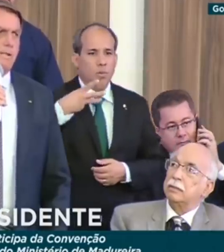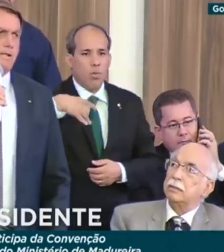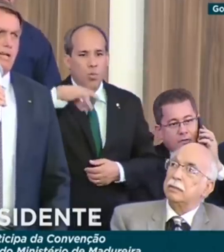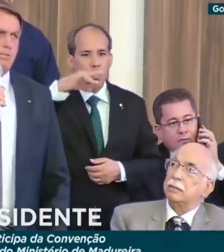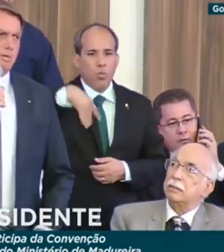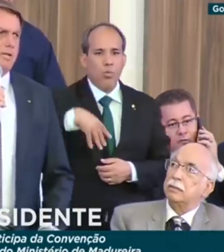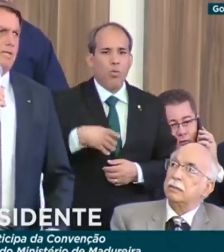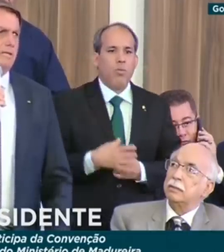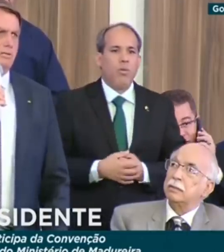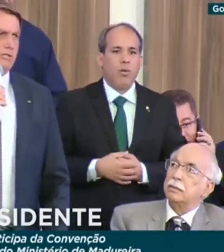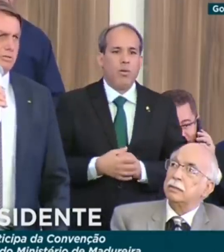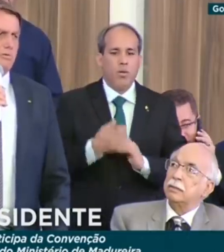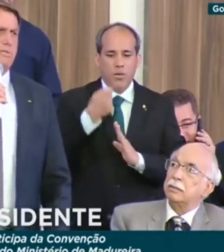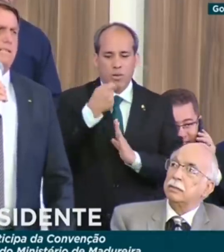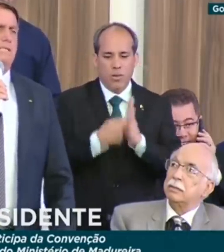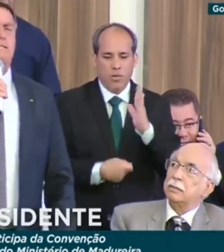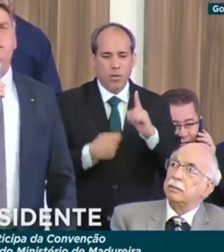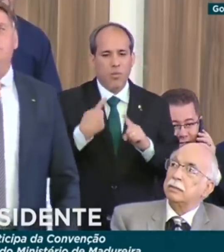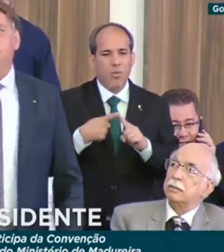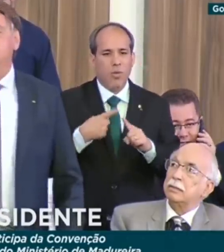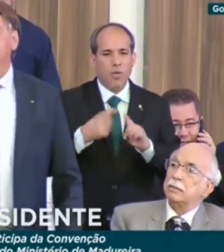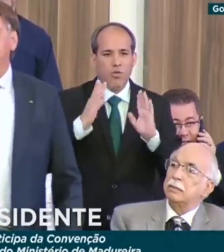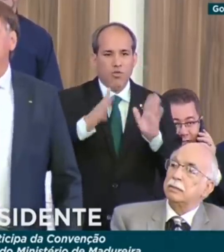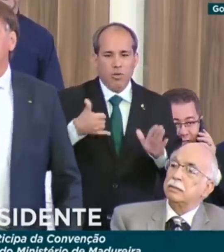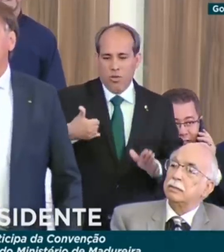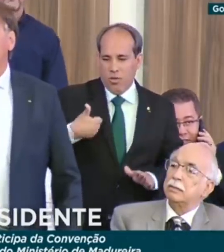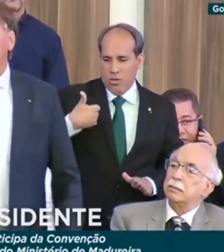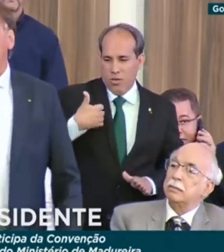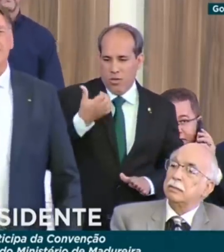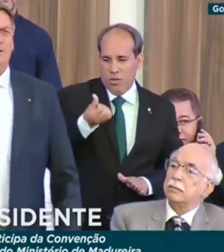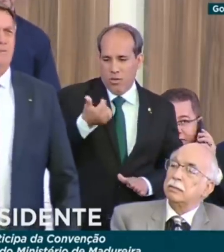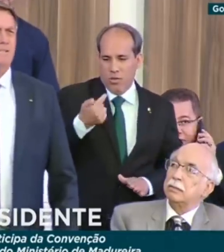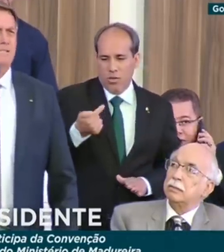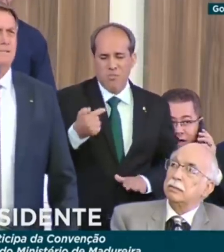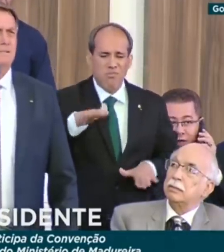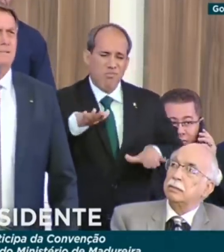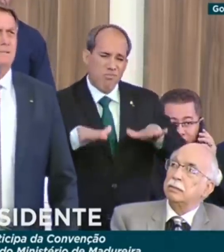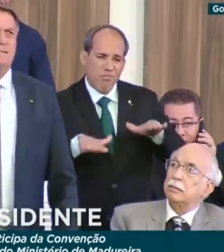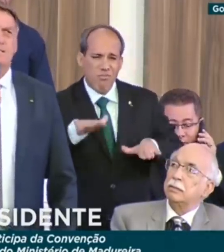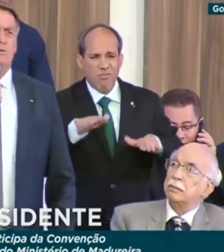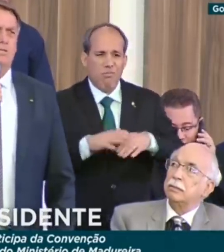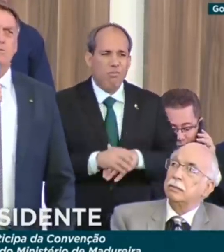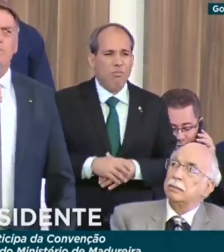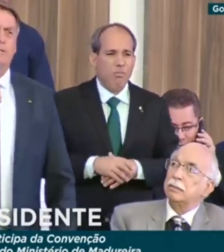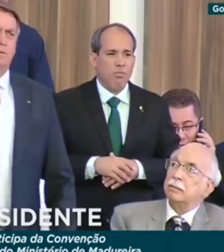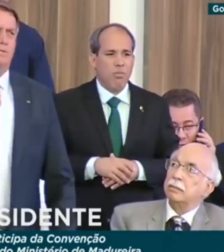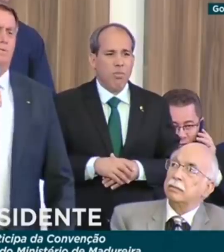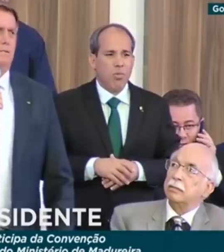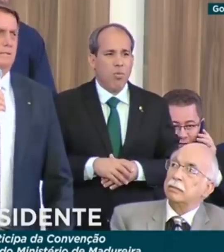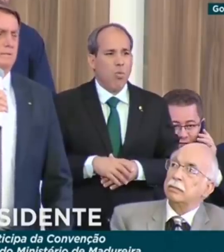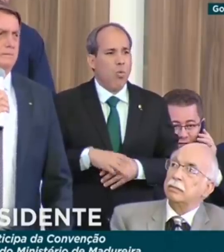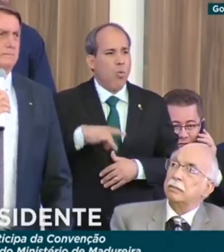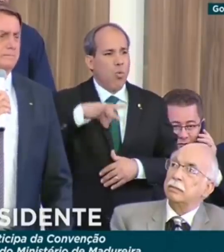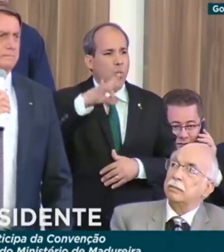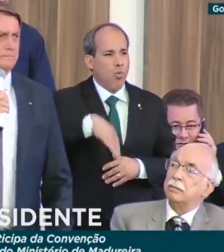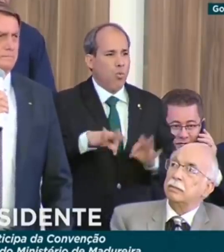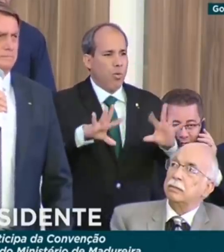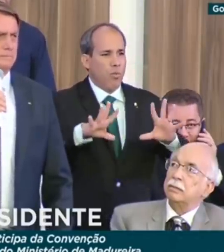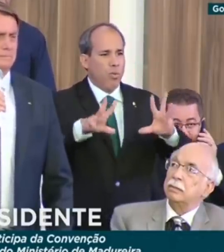última passagem, porque eu já estou com 67 anos. Mas talvez seja a última para todos nós.